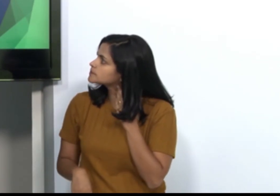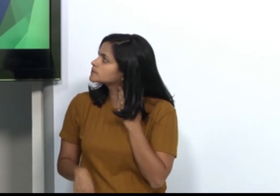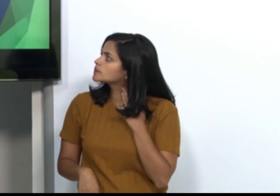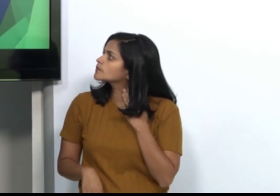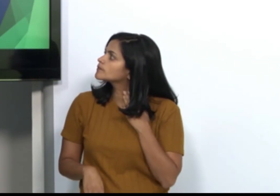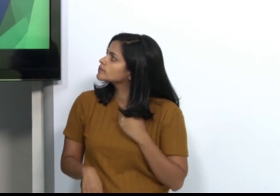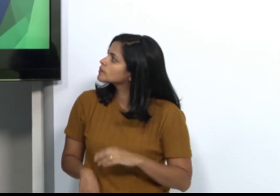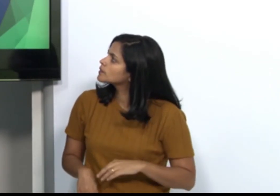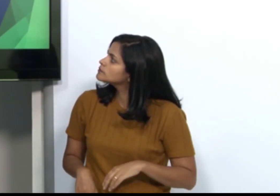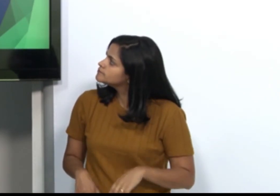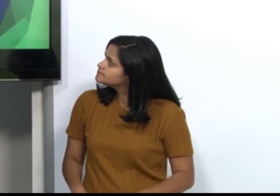Entenderam?